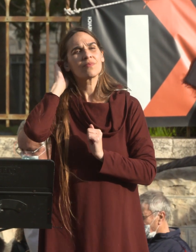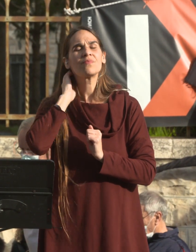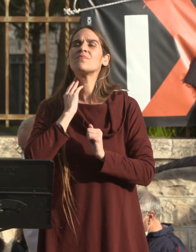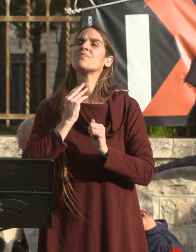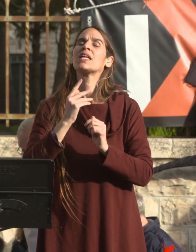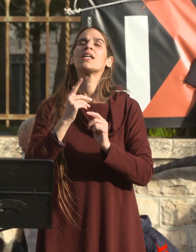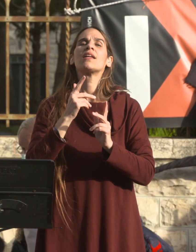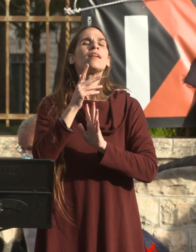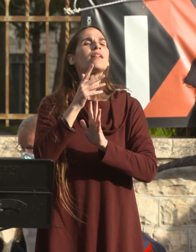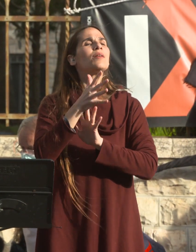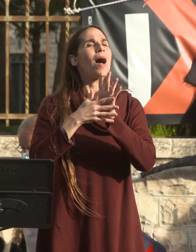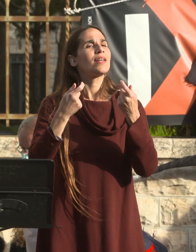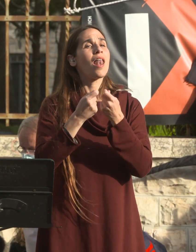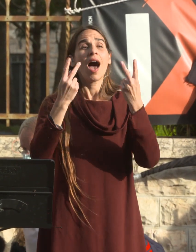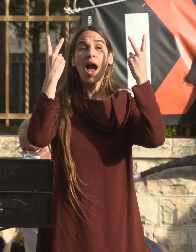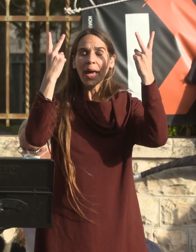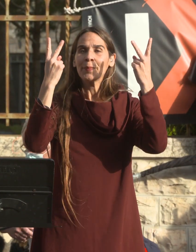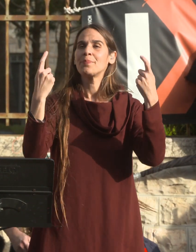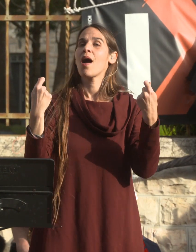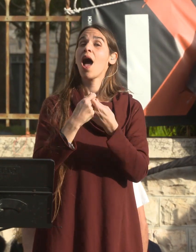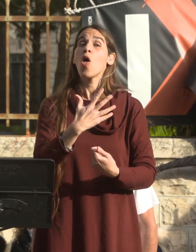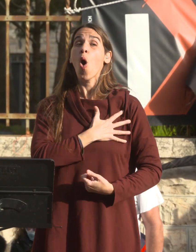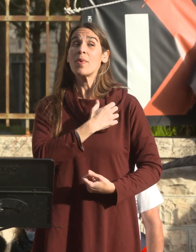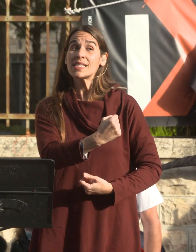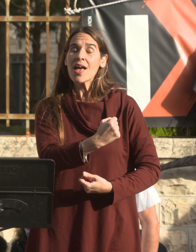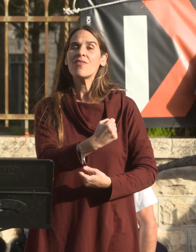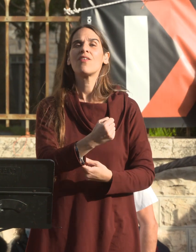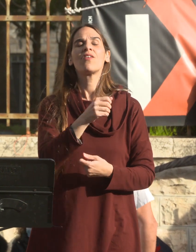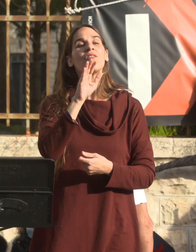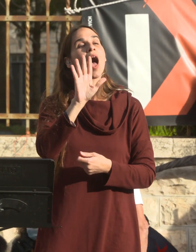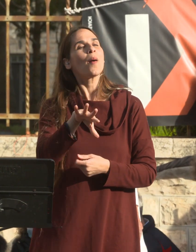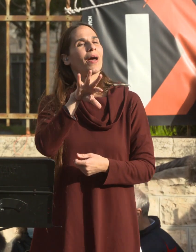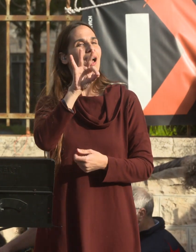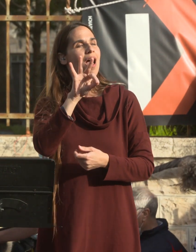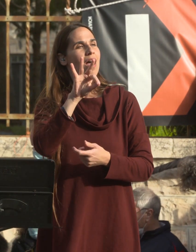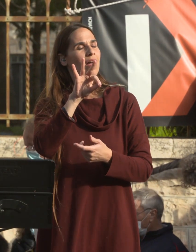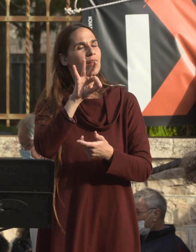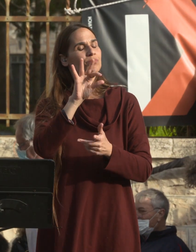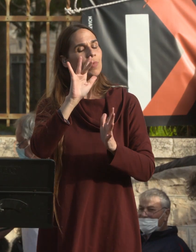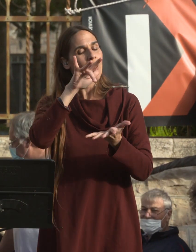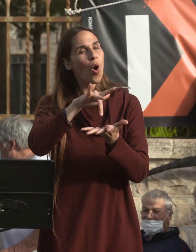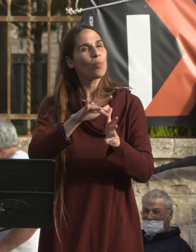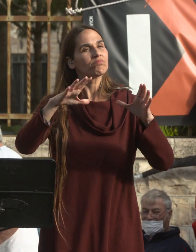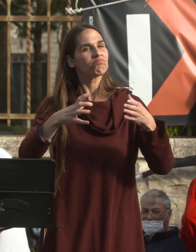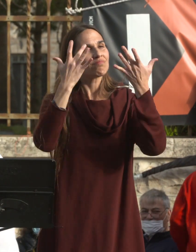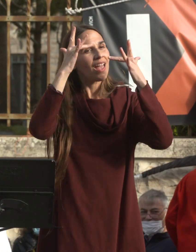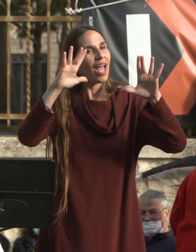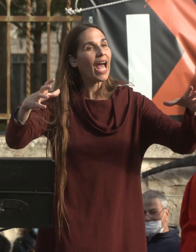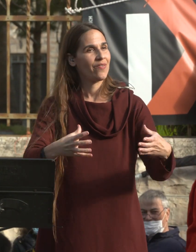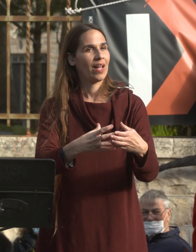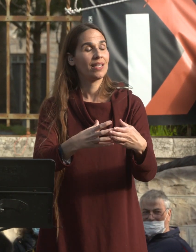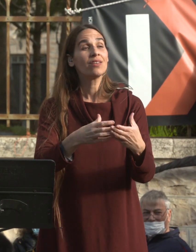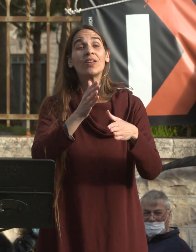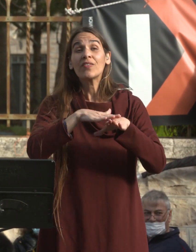ערכים, על אומץ לב, ועל הבחירה של המקום החברתי והתפקיד שהם יצטרכו